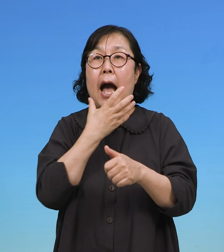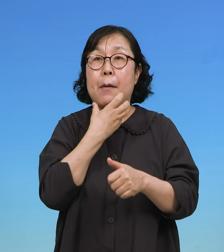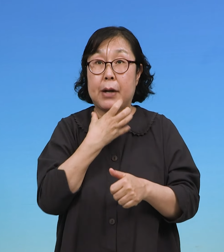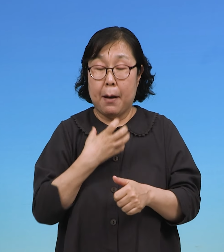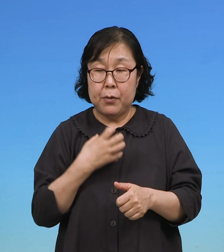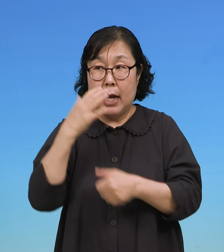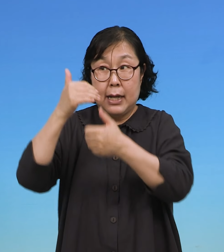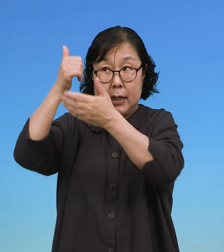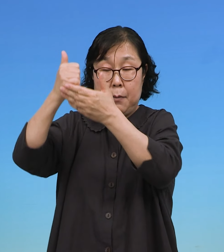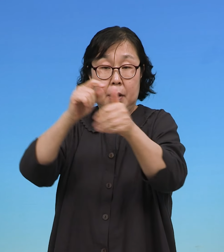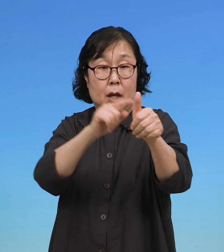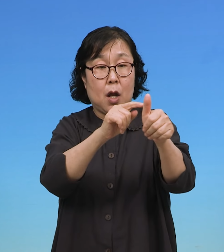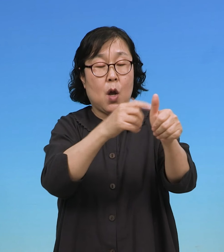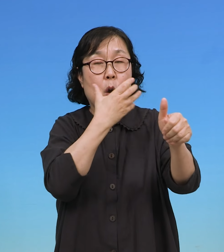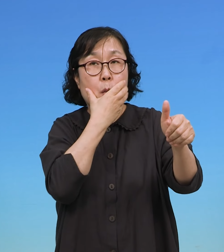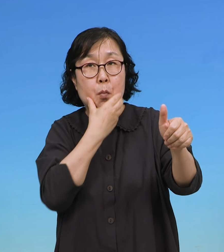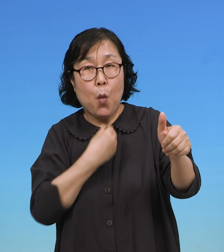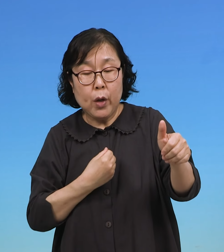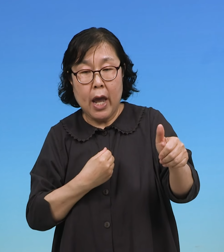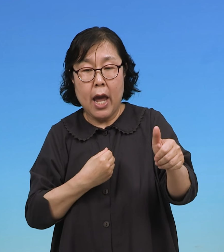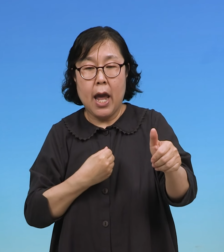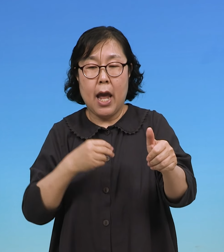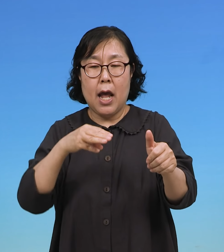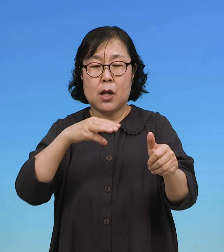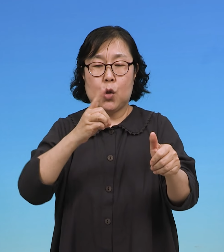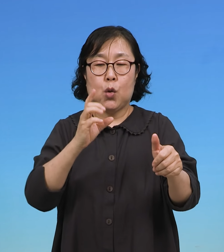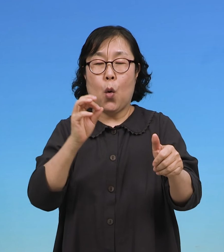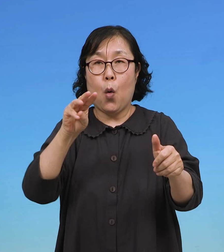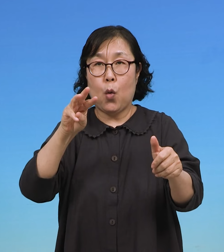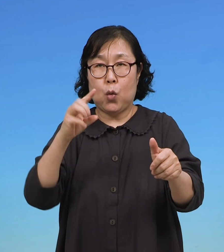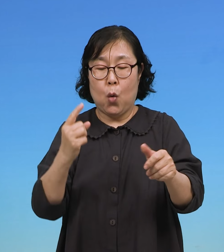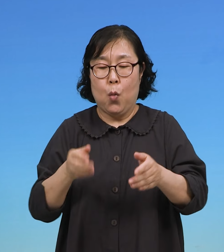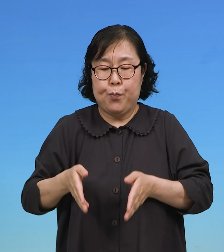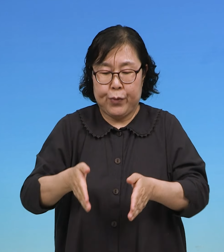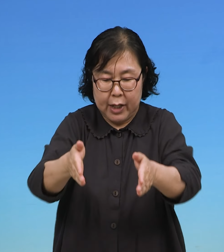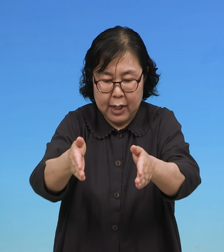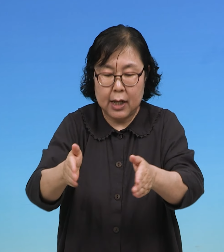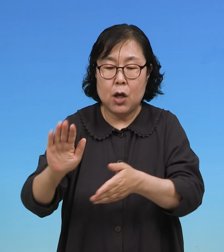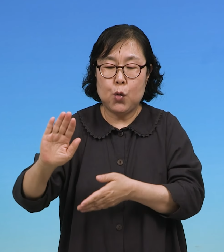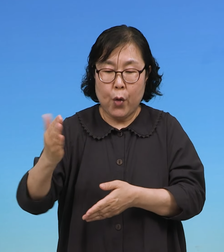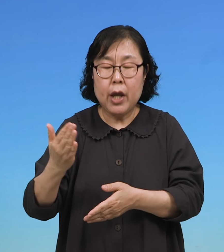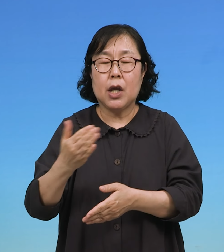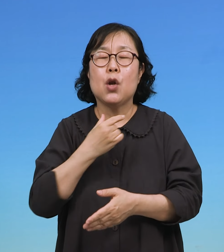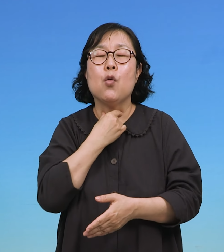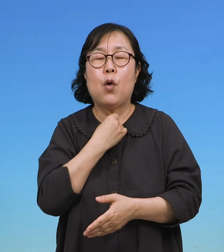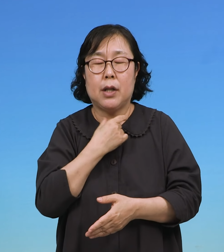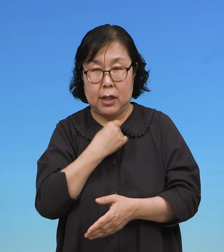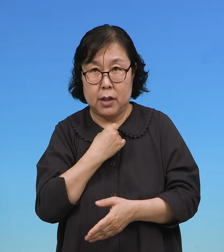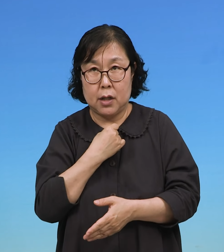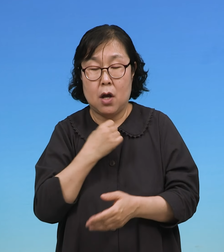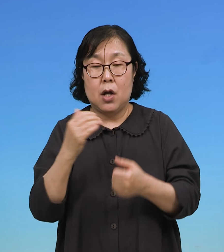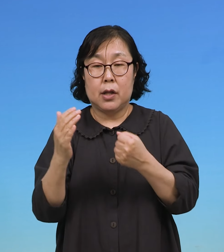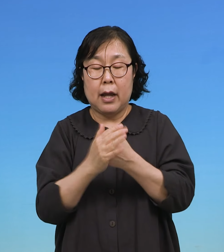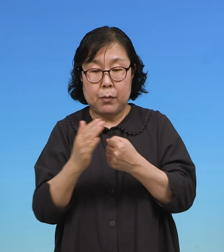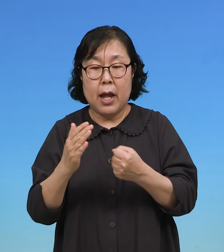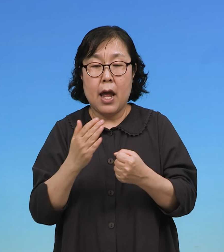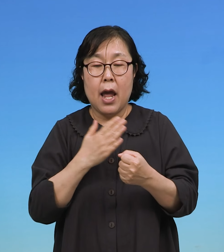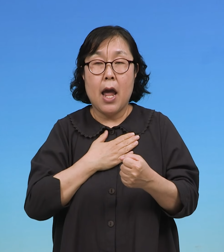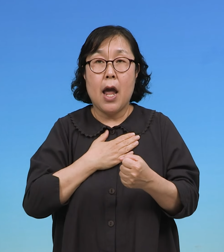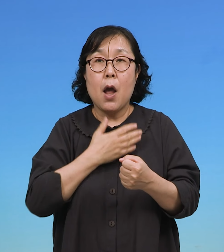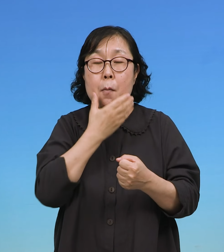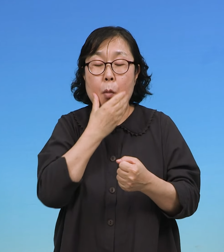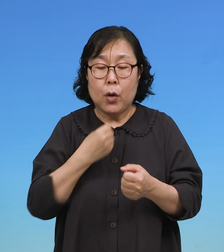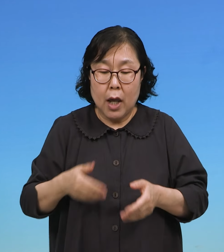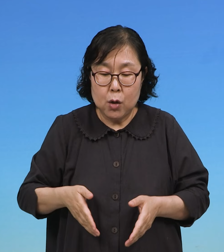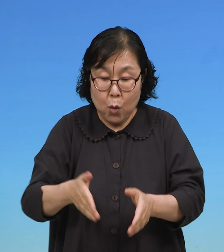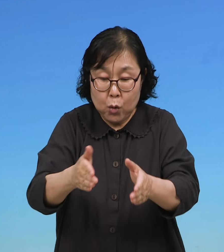부르셨습니다. 복의 통로가 되려면 무슨 조건이 필요합니까? 나 자신만을 위해 사는 것이 아니라 지향하는 바가